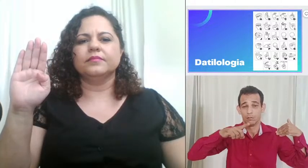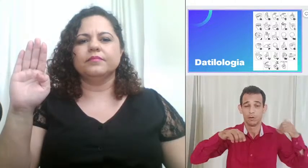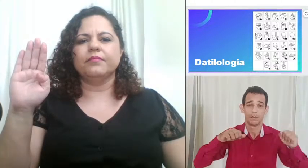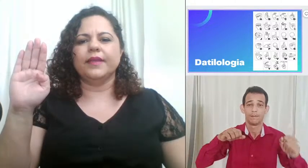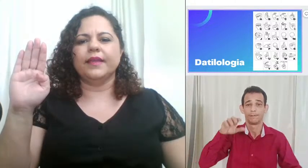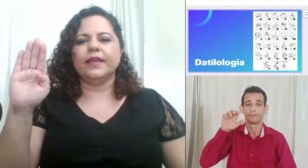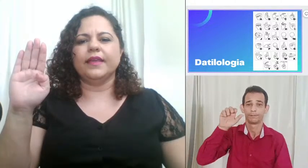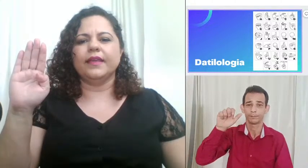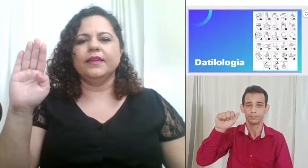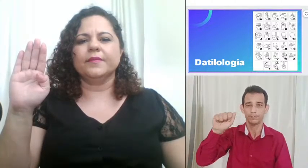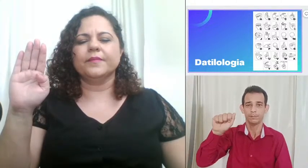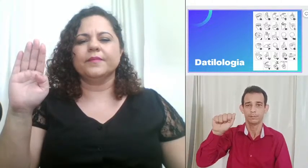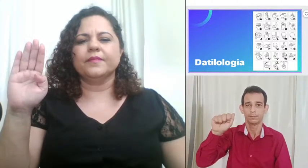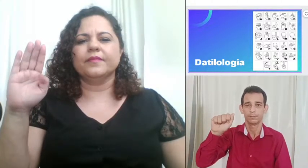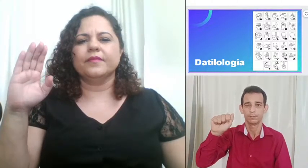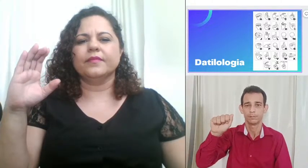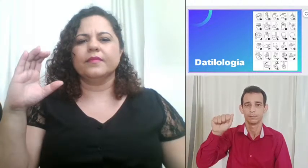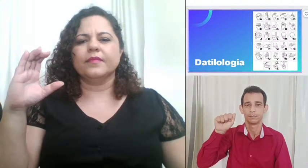B